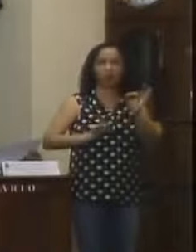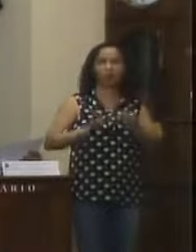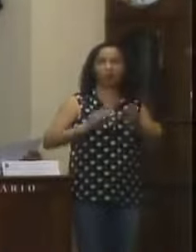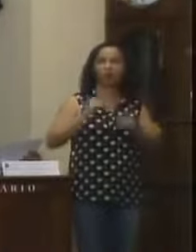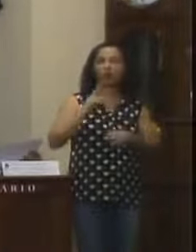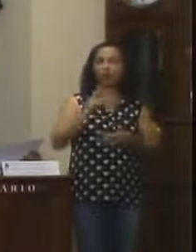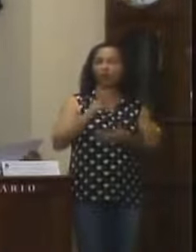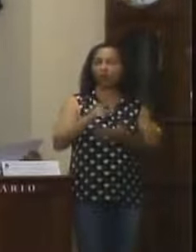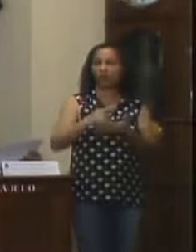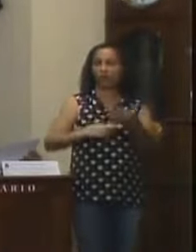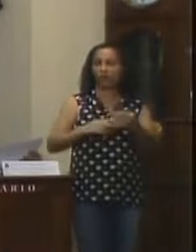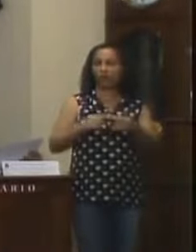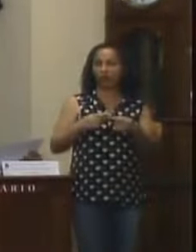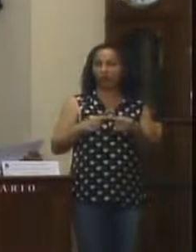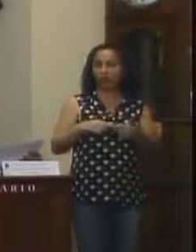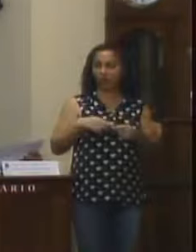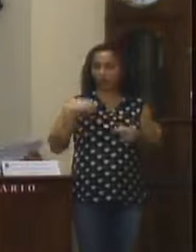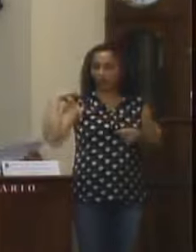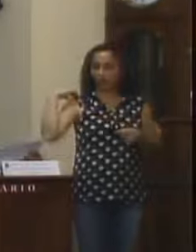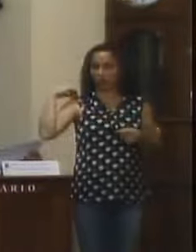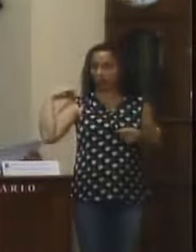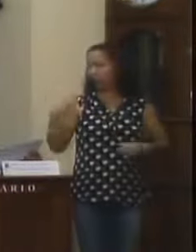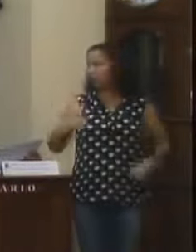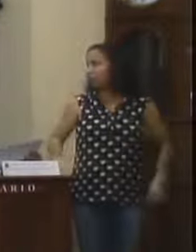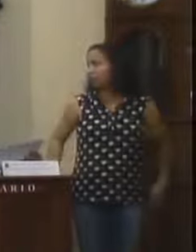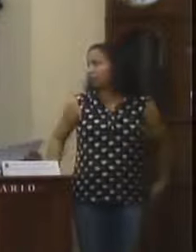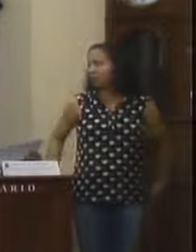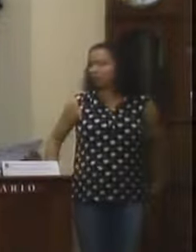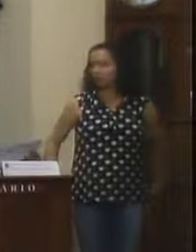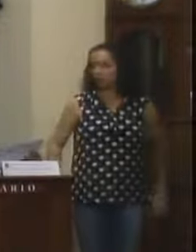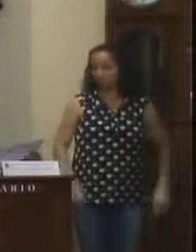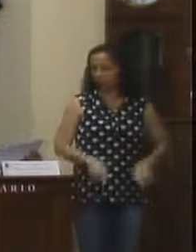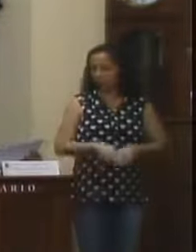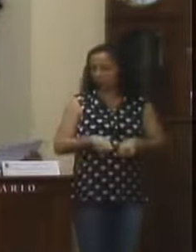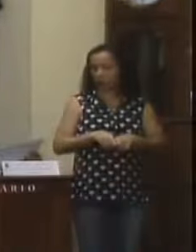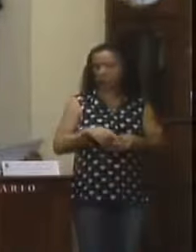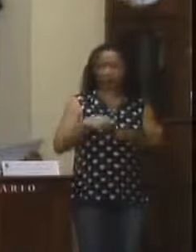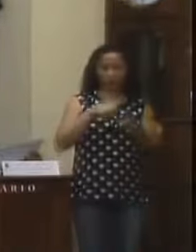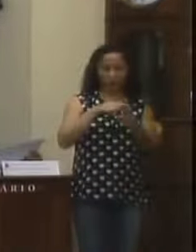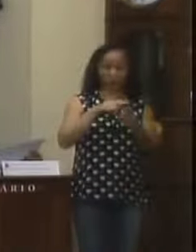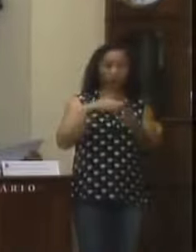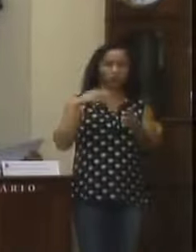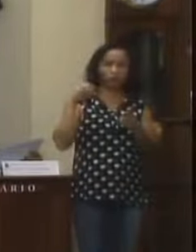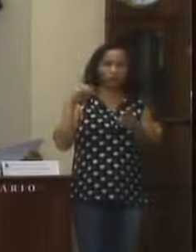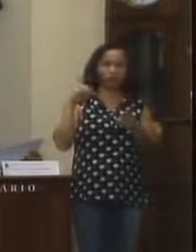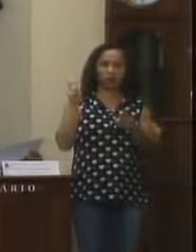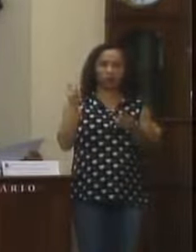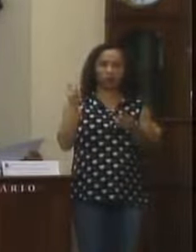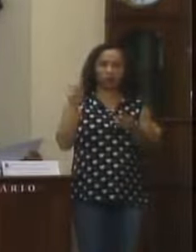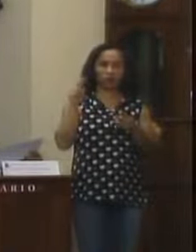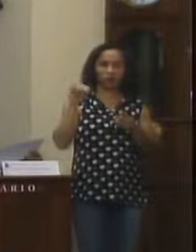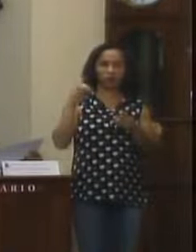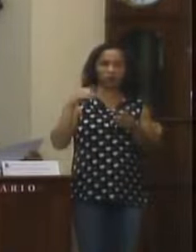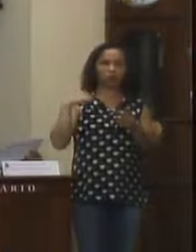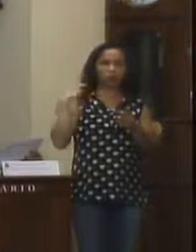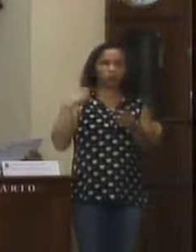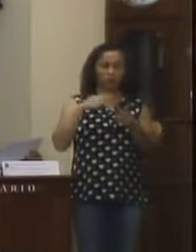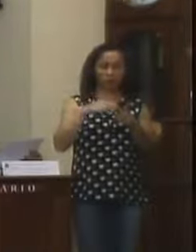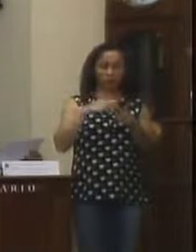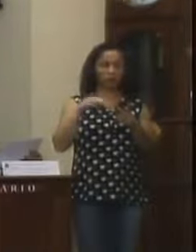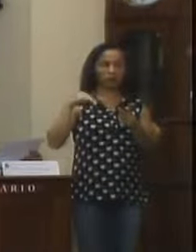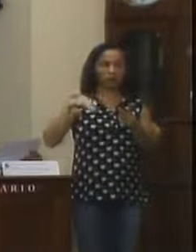Fábio Antônio Pires Jorge, nos termos da emenda acima colecionada. O presente projeto de lei tem como objetivo determinar que as empresas prestadoras de serviços públicos ou privados